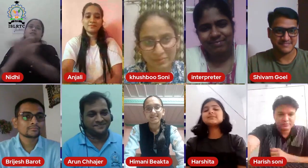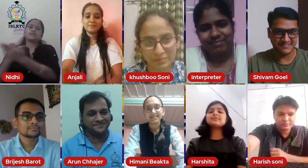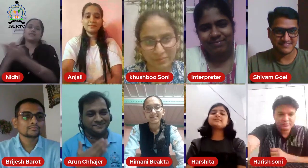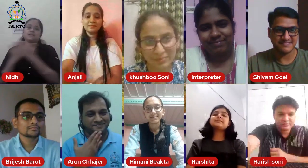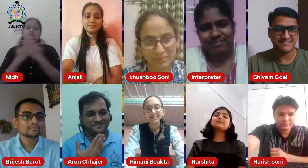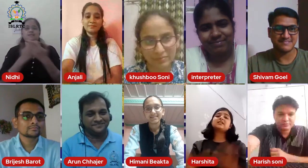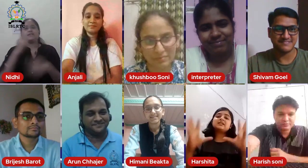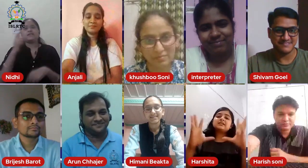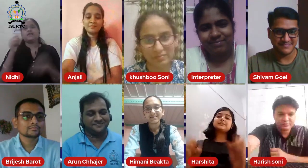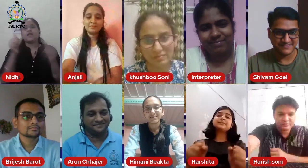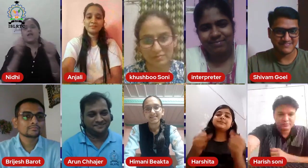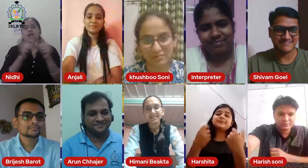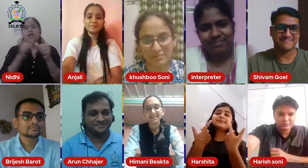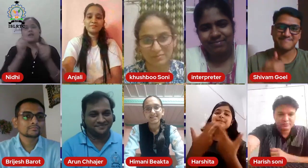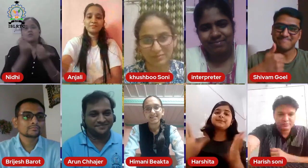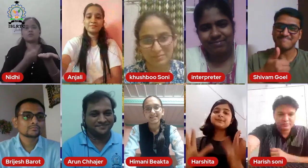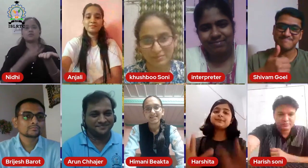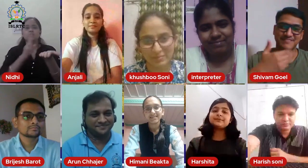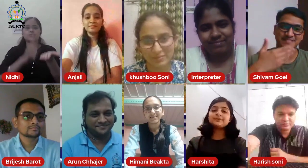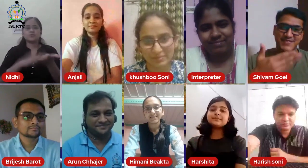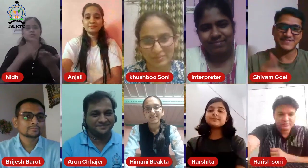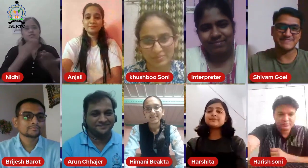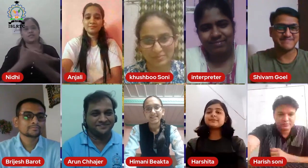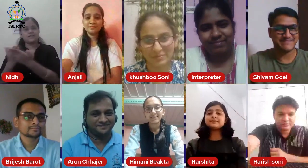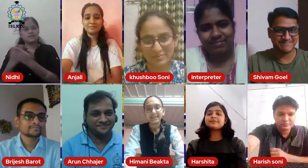हिमानी, ठीक है, सबको बहुत बहुत धन्यवाद। ठीक है, थैंक यू।